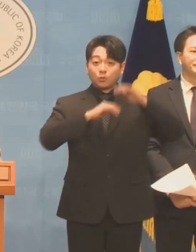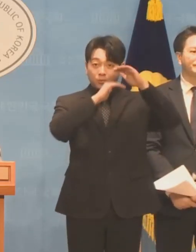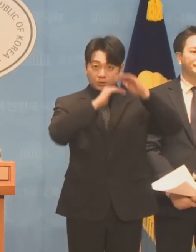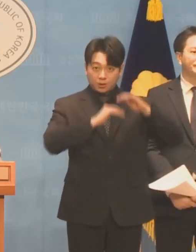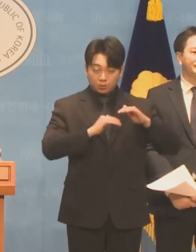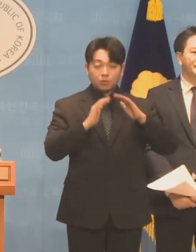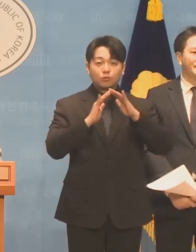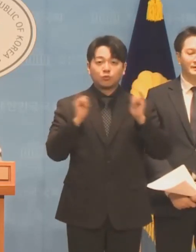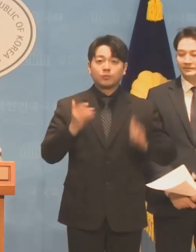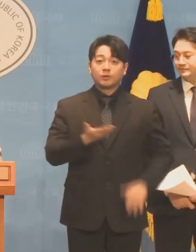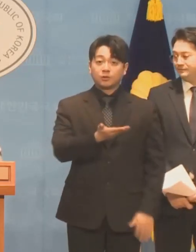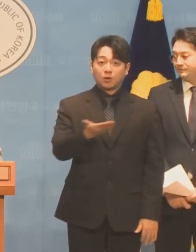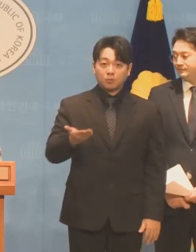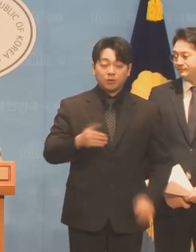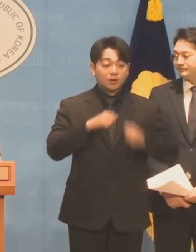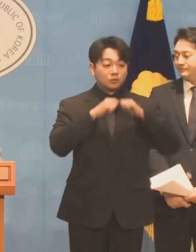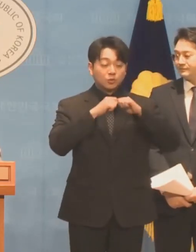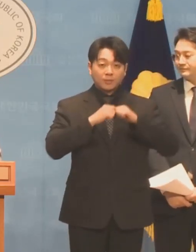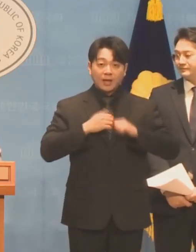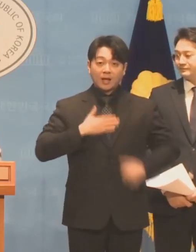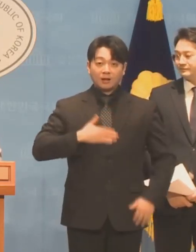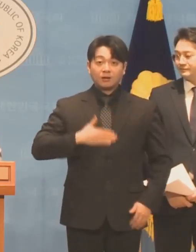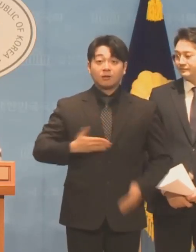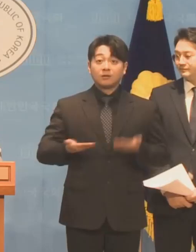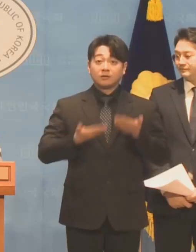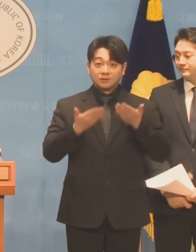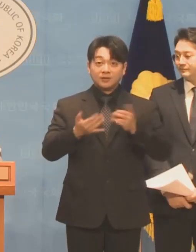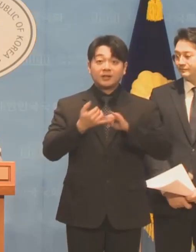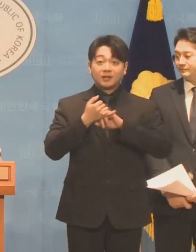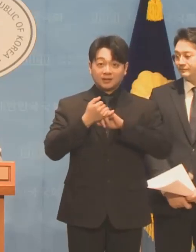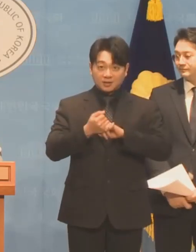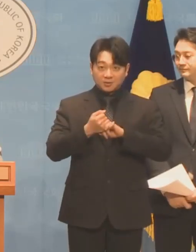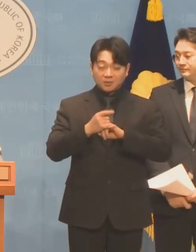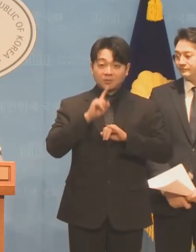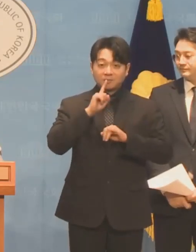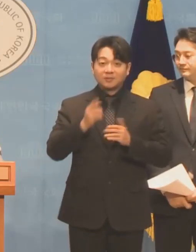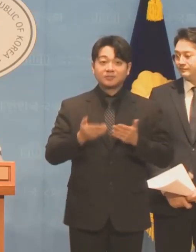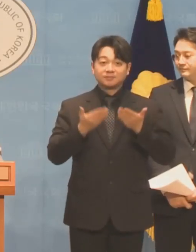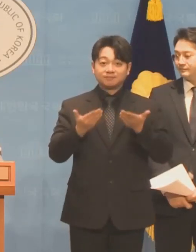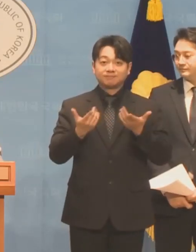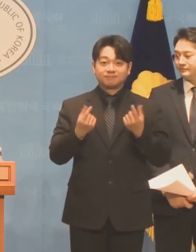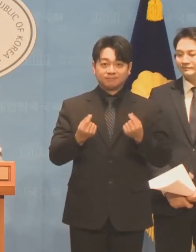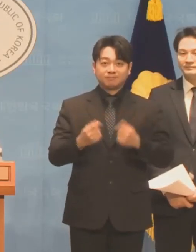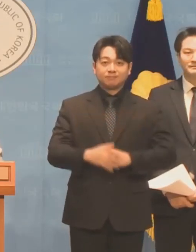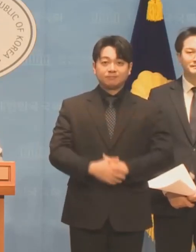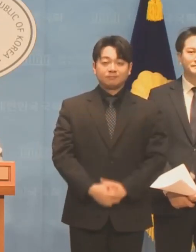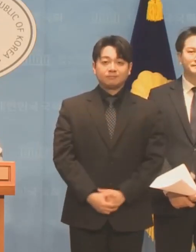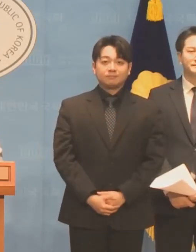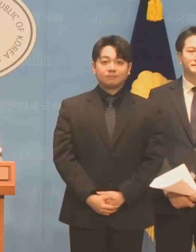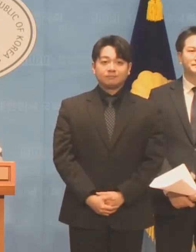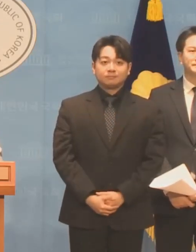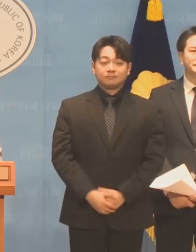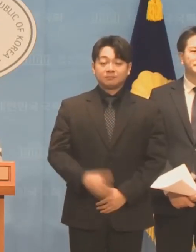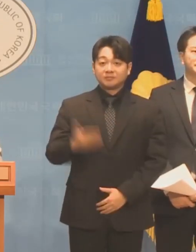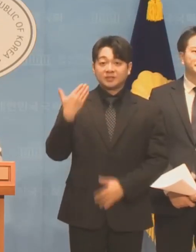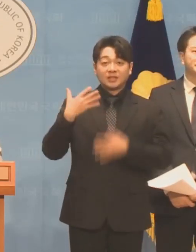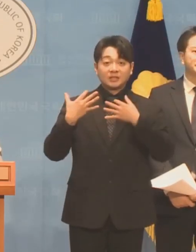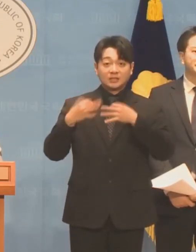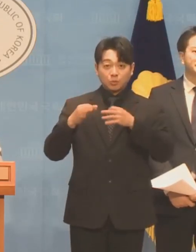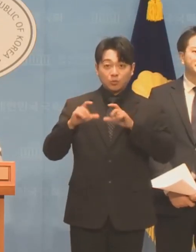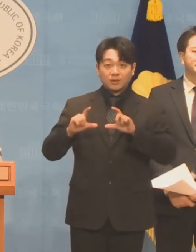소상히 보고를 하겠다는 약속을 드렸는데 저희 지난 금요일 날 활동에